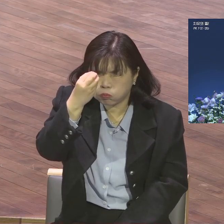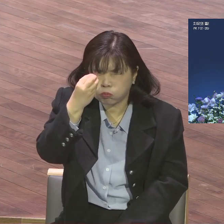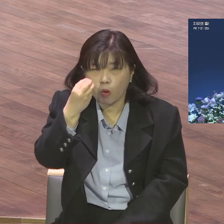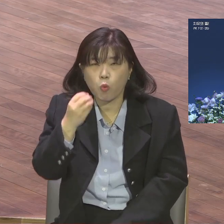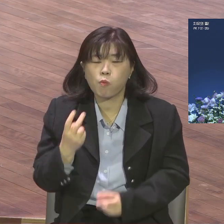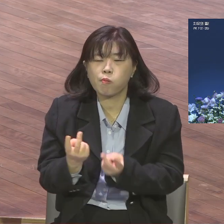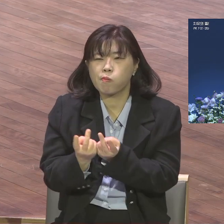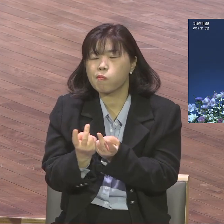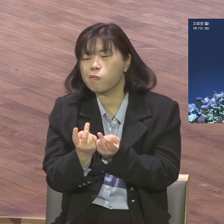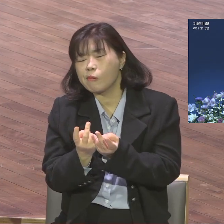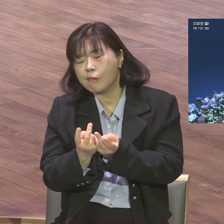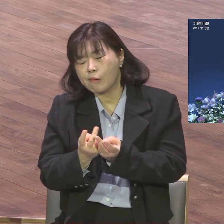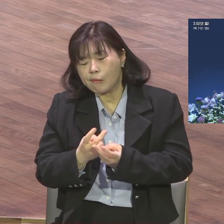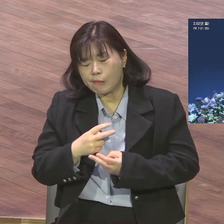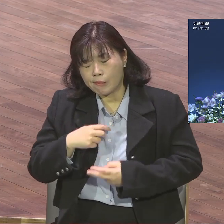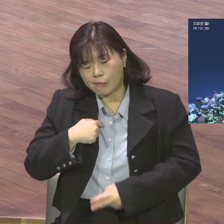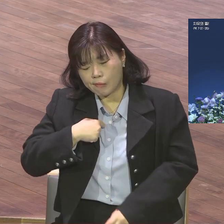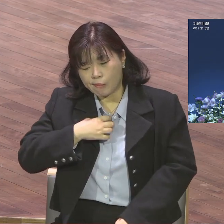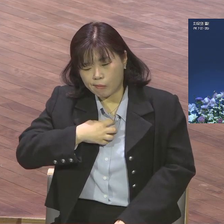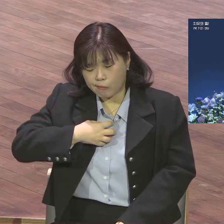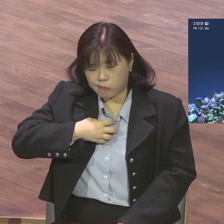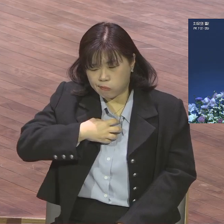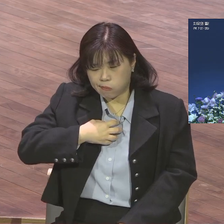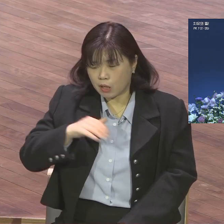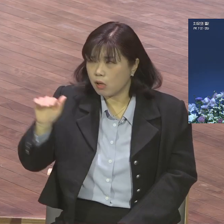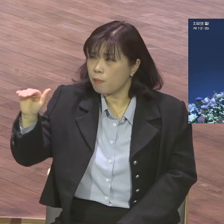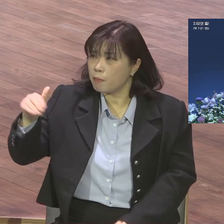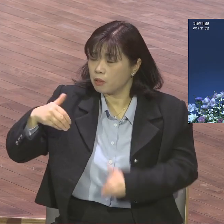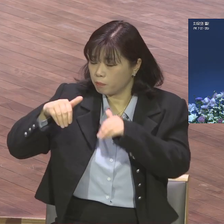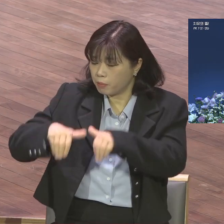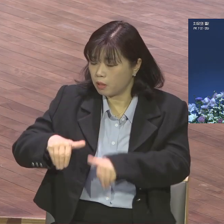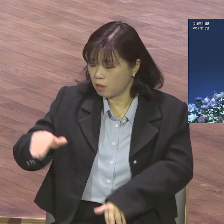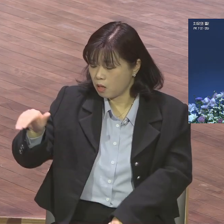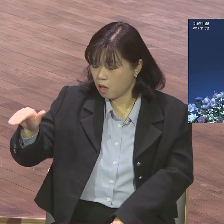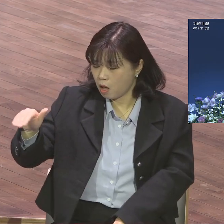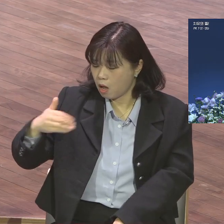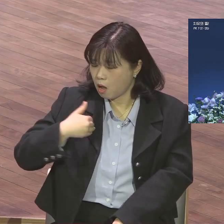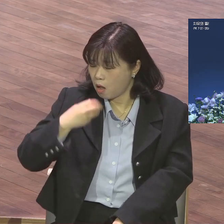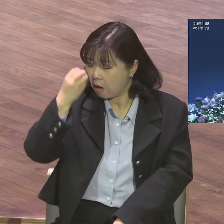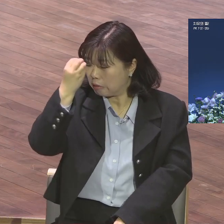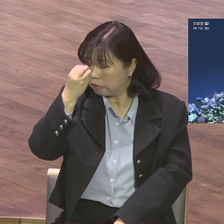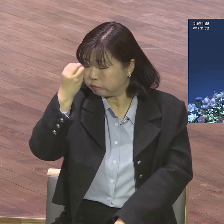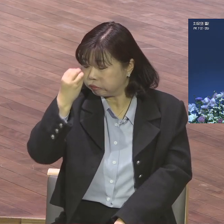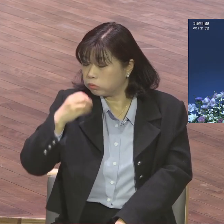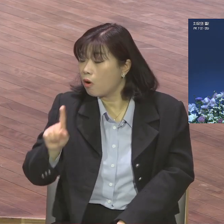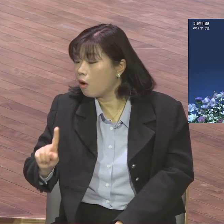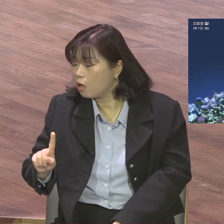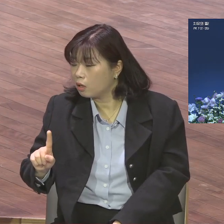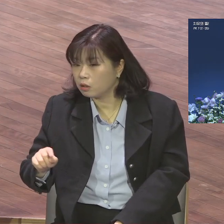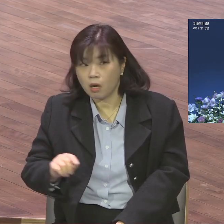하지? 그러다가 이야기를 했더니 막 미소진에서 막 이야기를 해가 뭐 앰뷸런스가